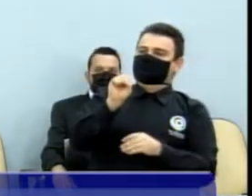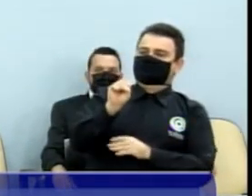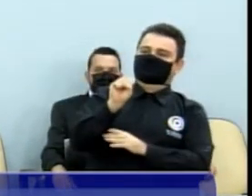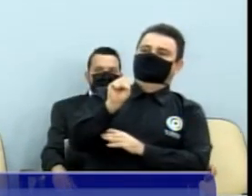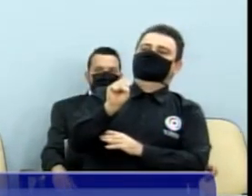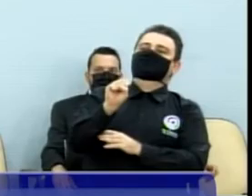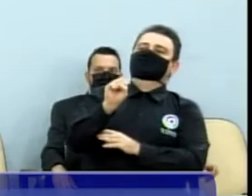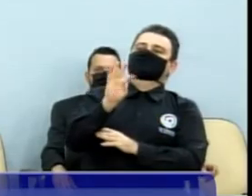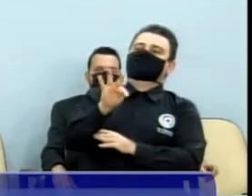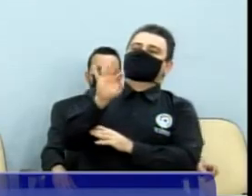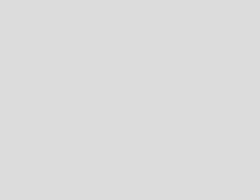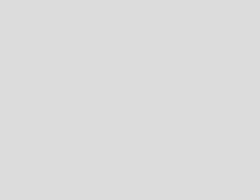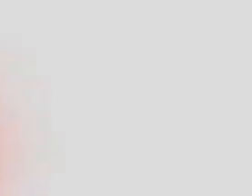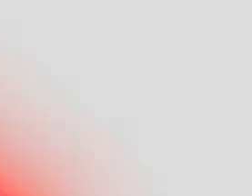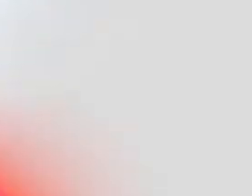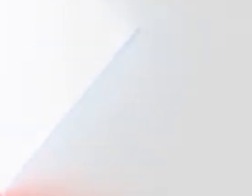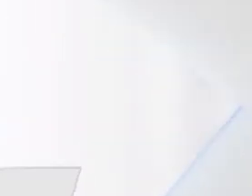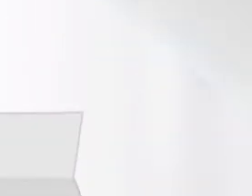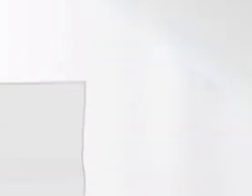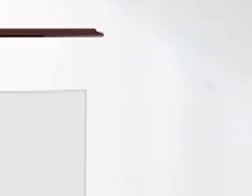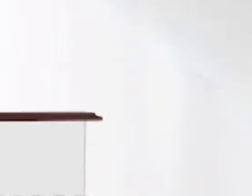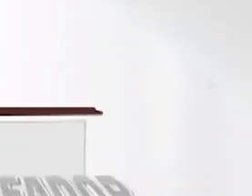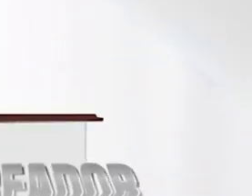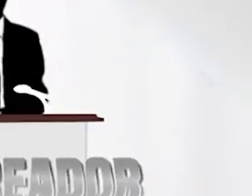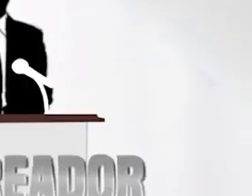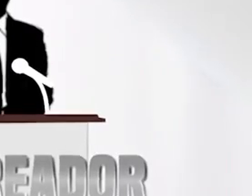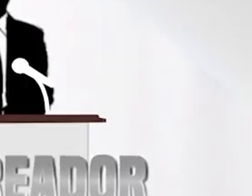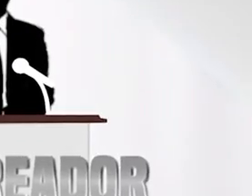procedimentos fora da lista de cobertura e